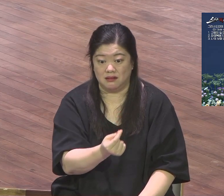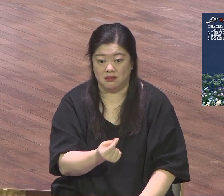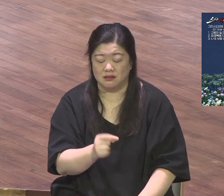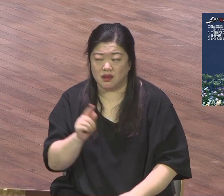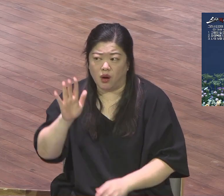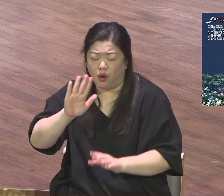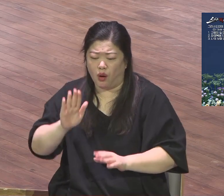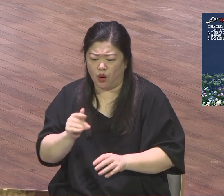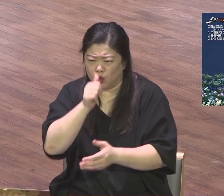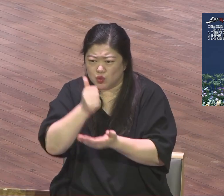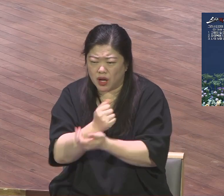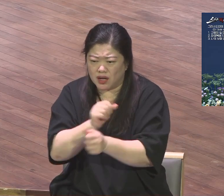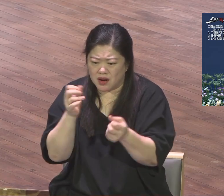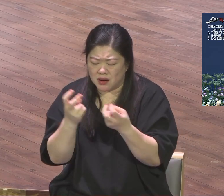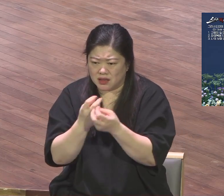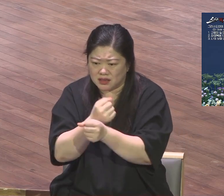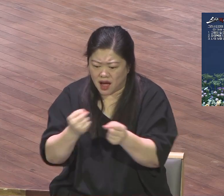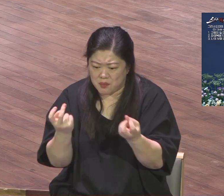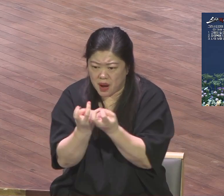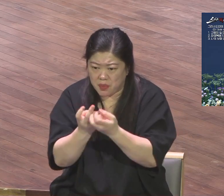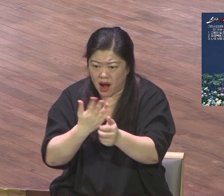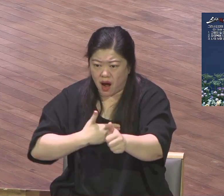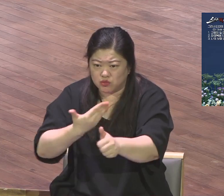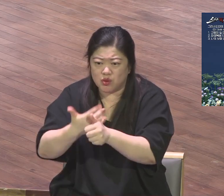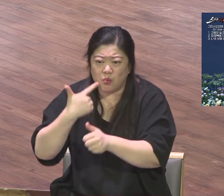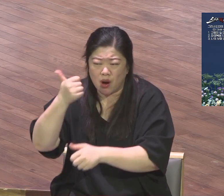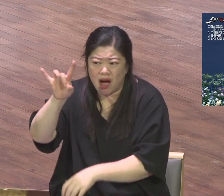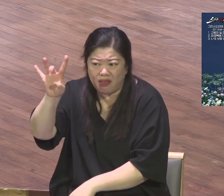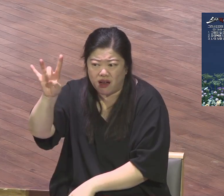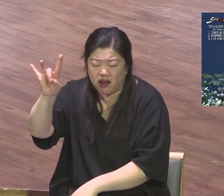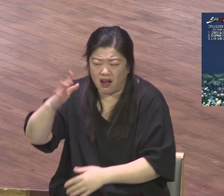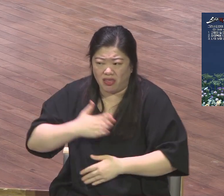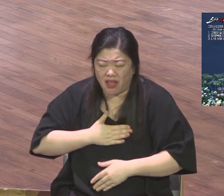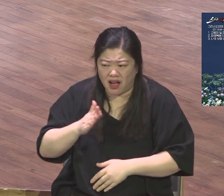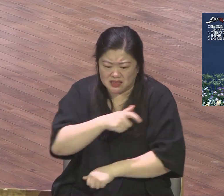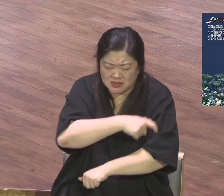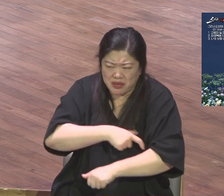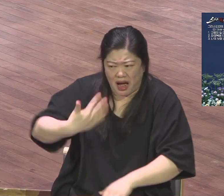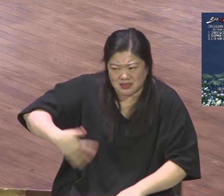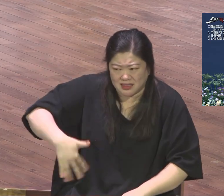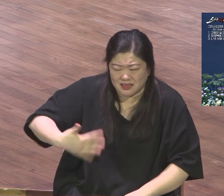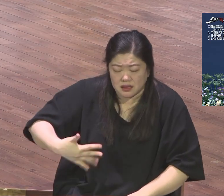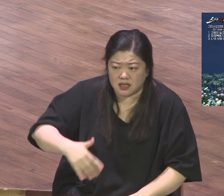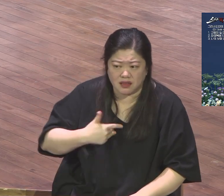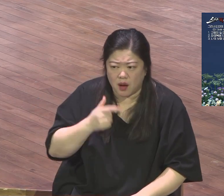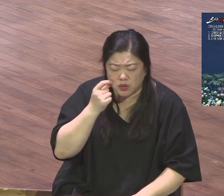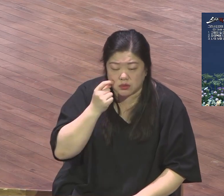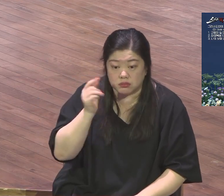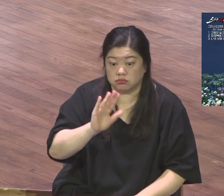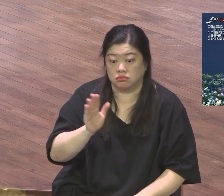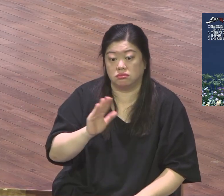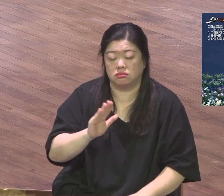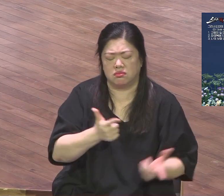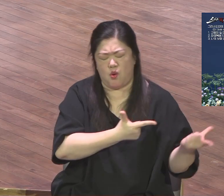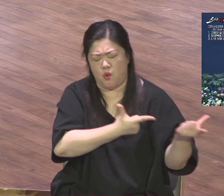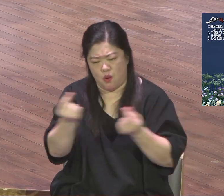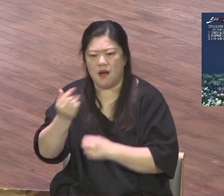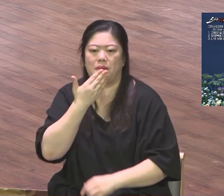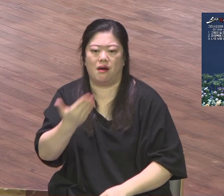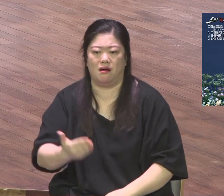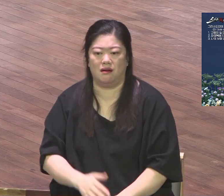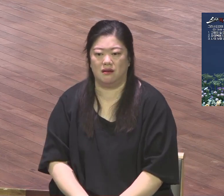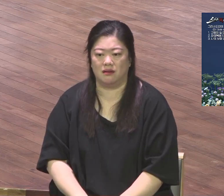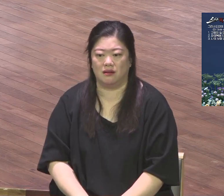그래서 교회 식주인 가요장로, 나의 보호자로 일컬어졌던 갱가락교회 베베아